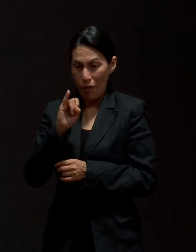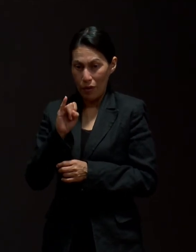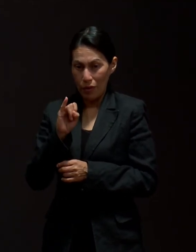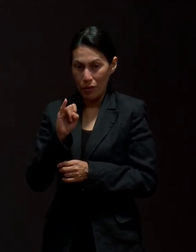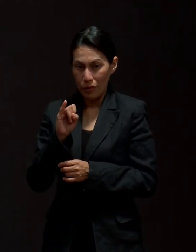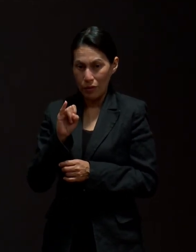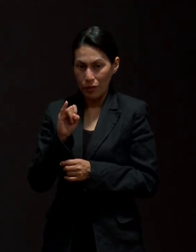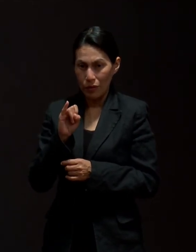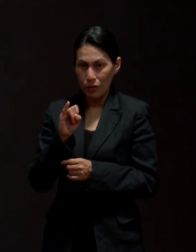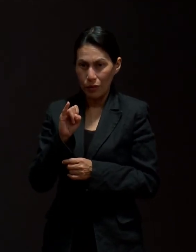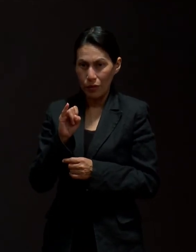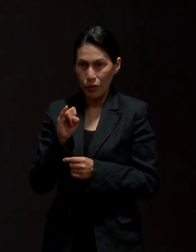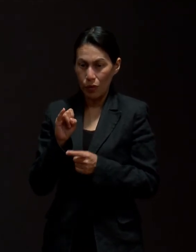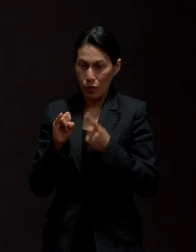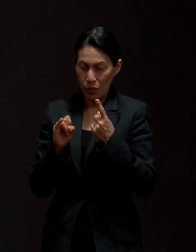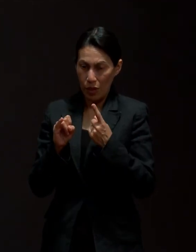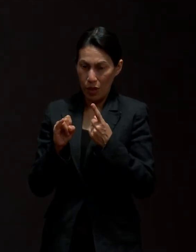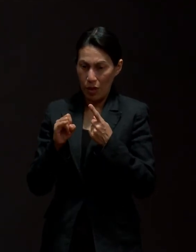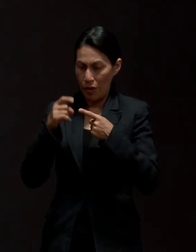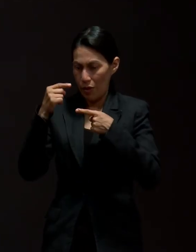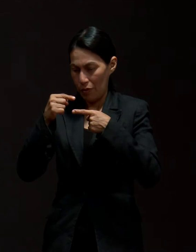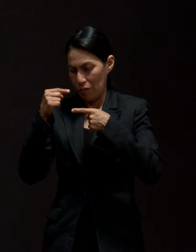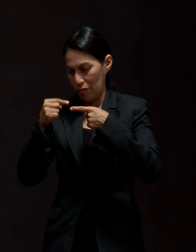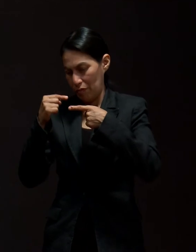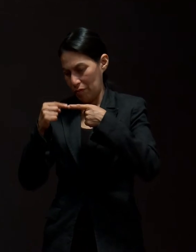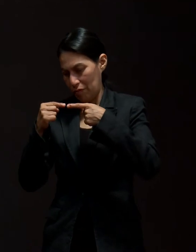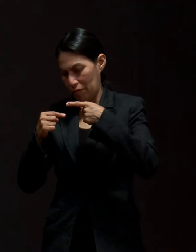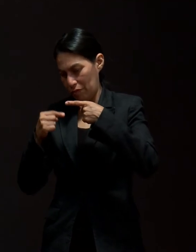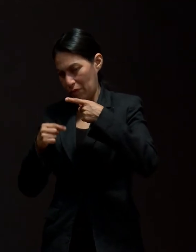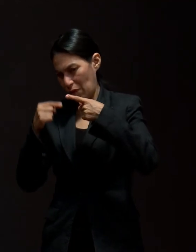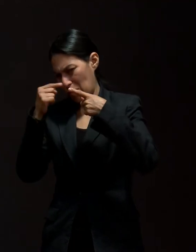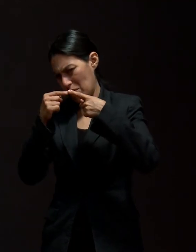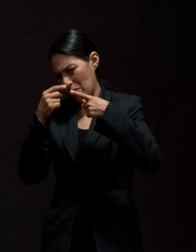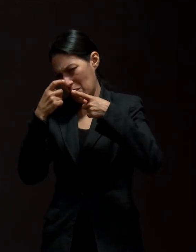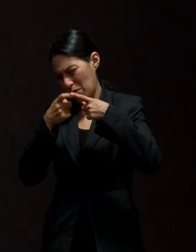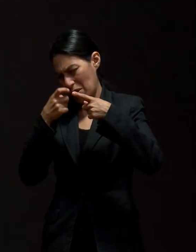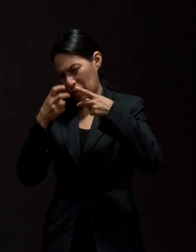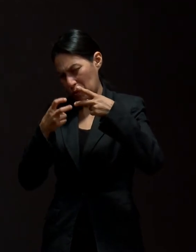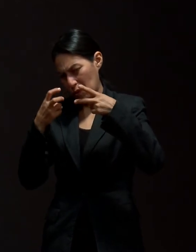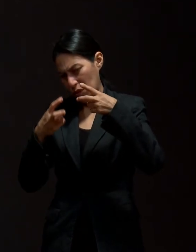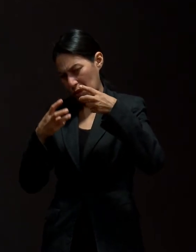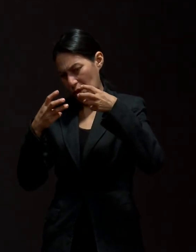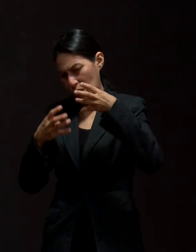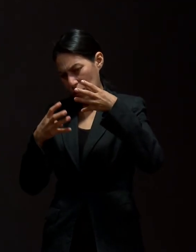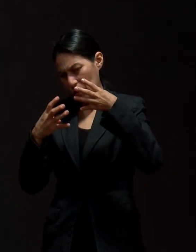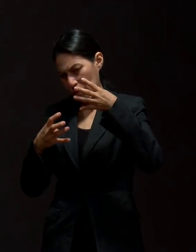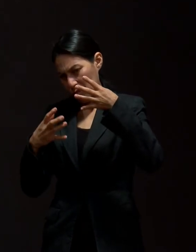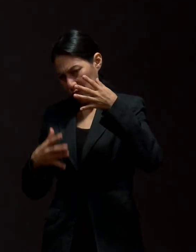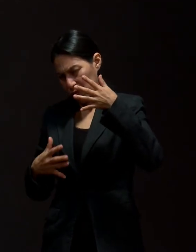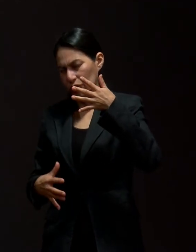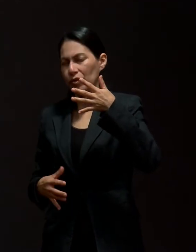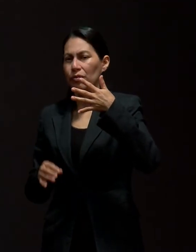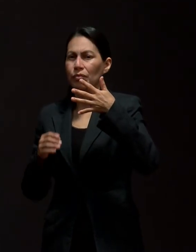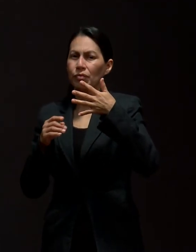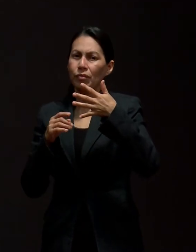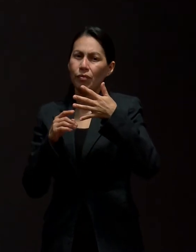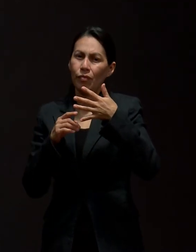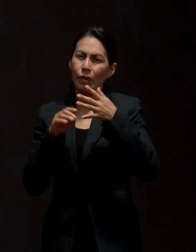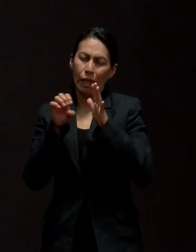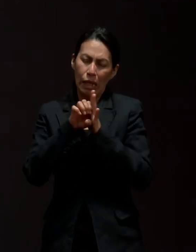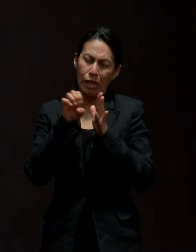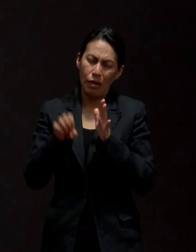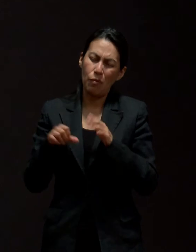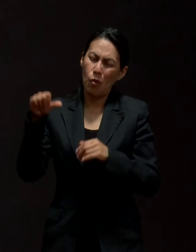Entonces, yo era la primera del jueves. Cada día había una. Entonces, abajo de la primera había la segunda, tercera, cuarta, quinta. Y el